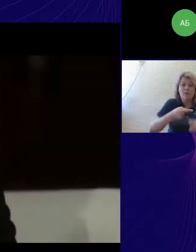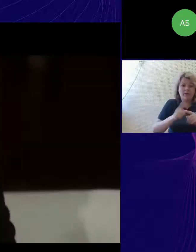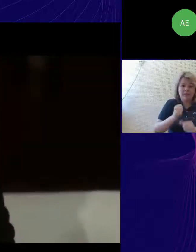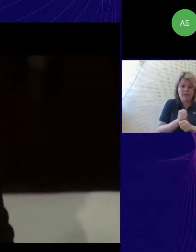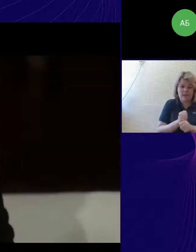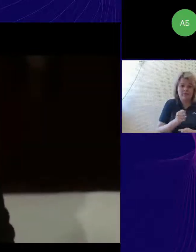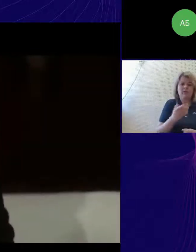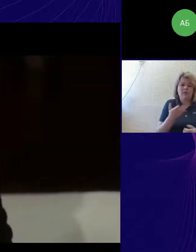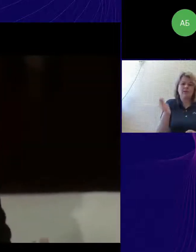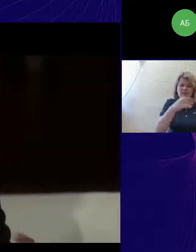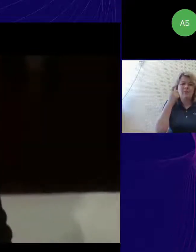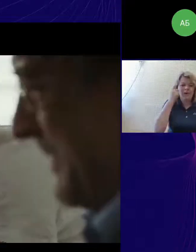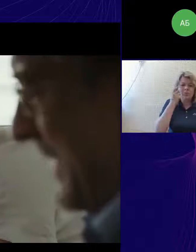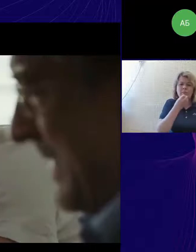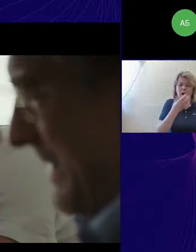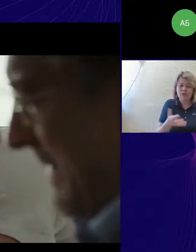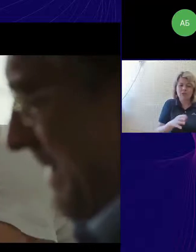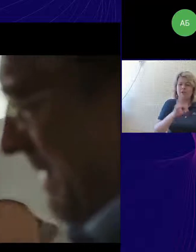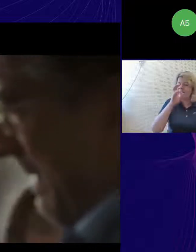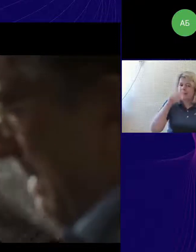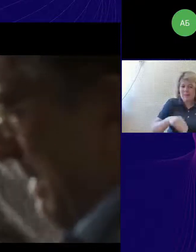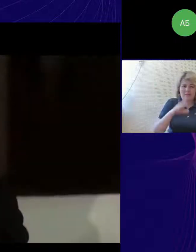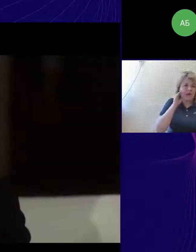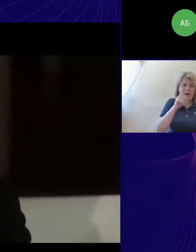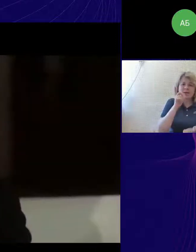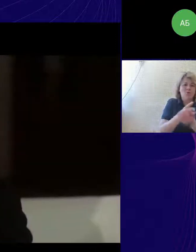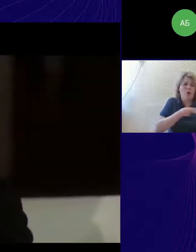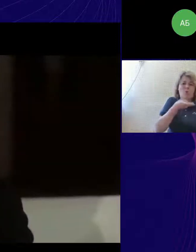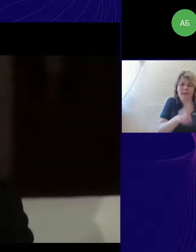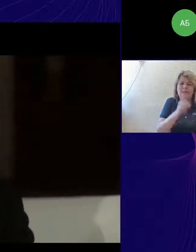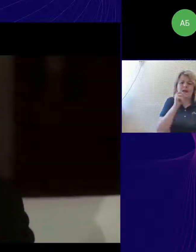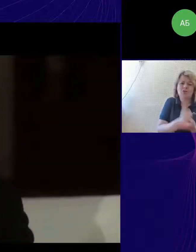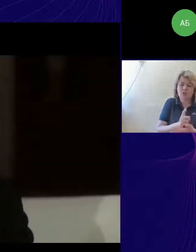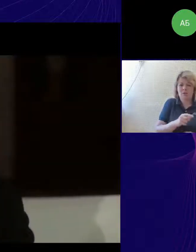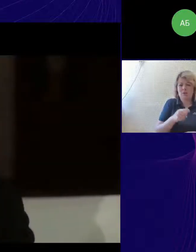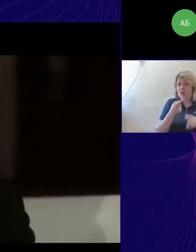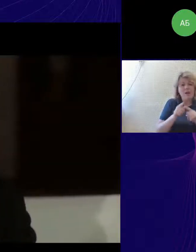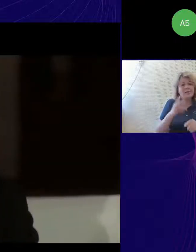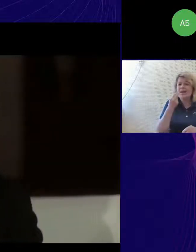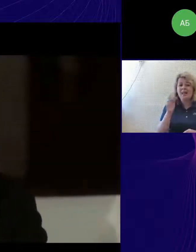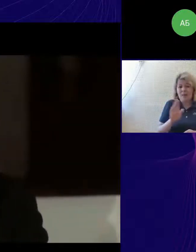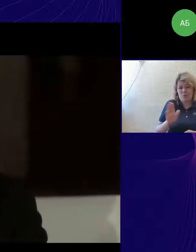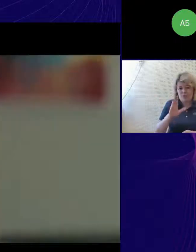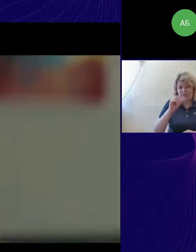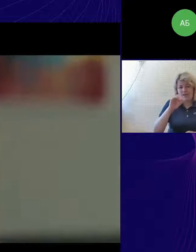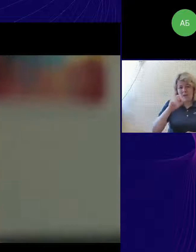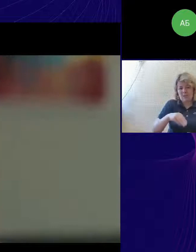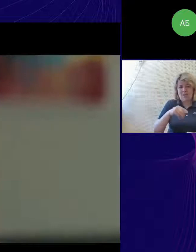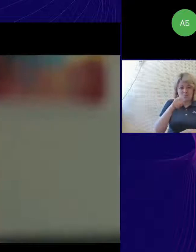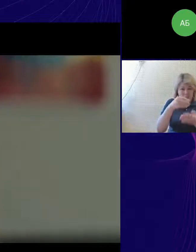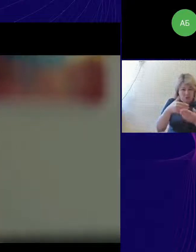Должна! Это не лучший вариант. Ты пошел на попятную! Ищу варианты. Слушай, давай не будем